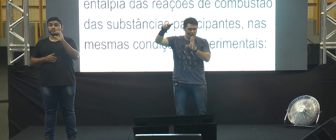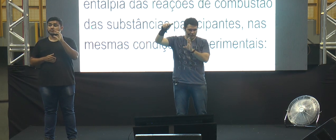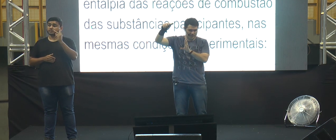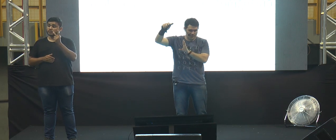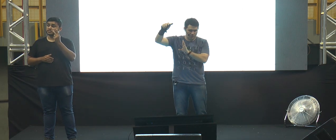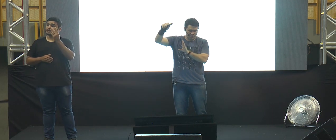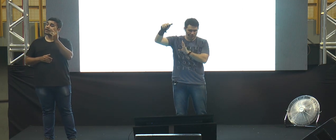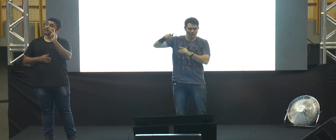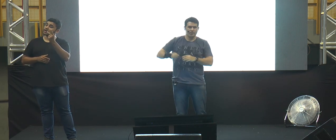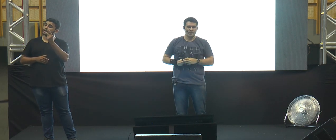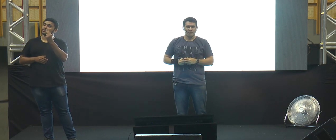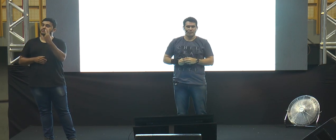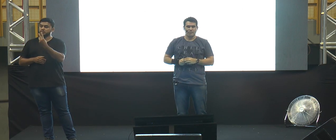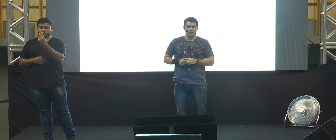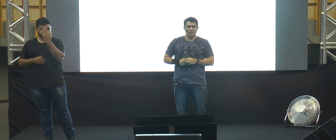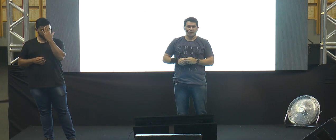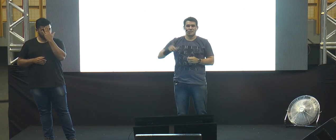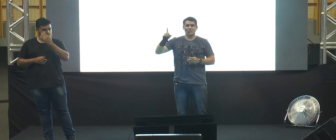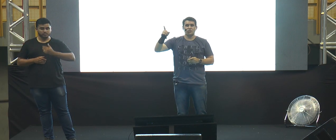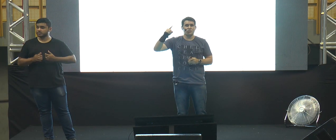C6H6. Ó, vou passar, ó.